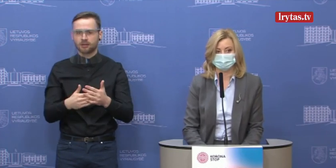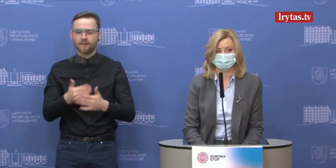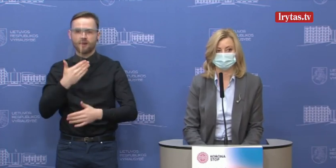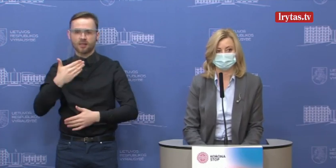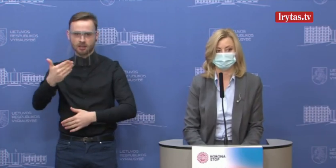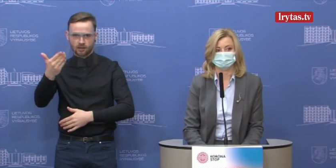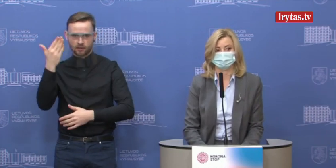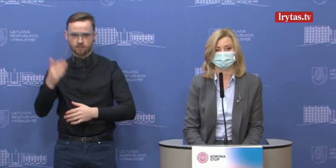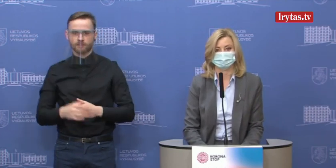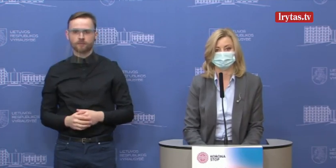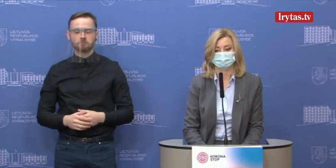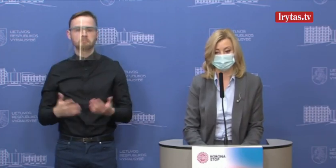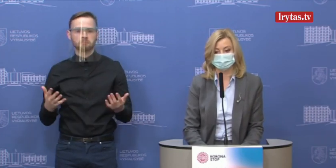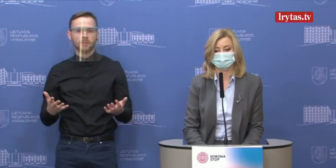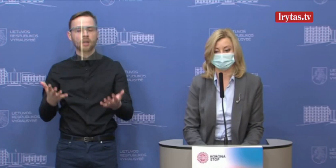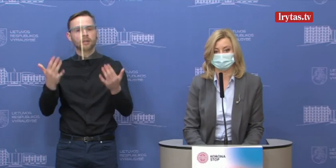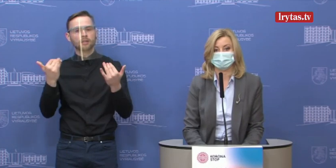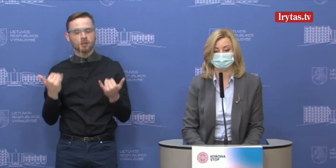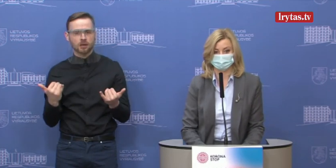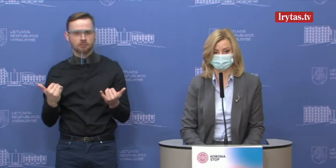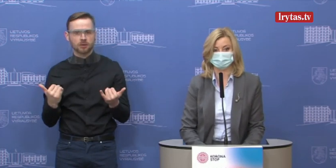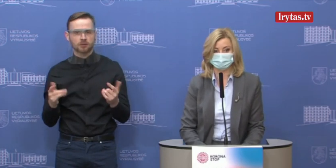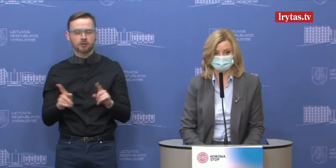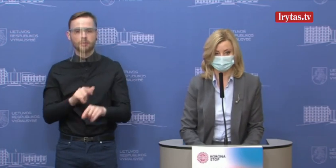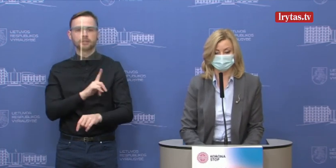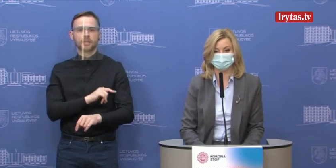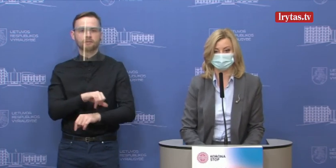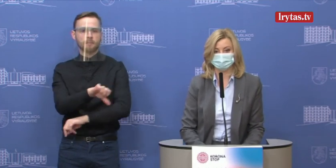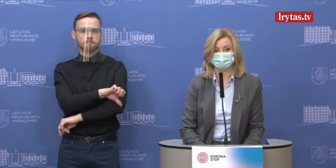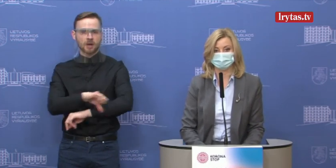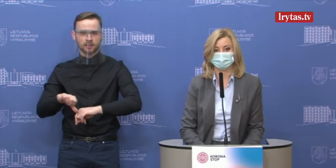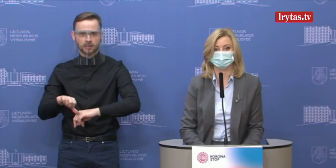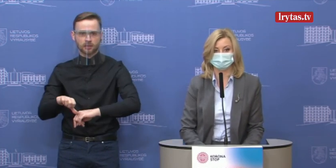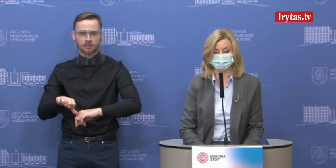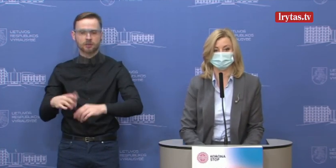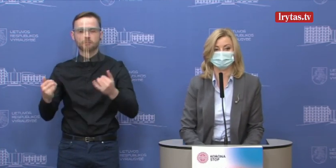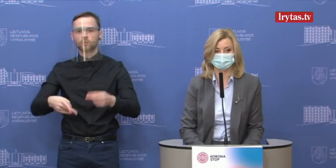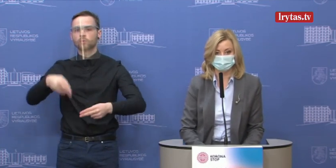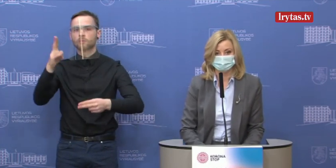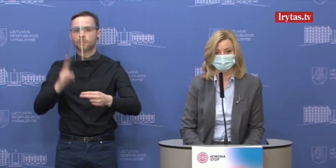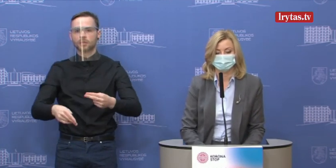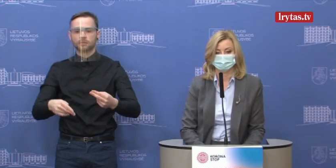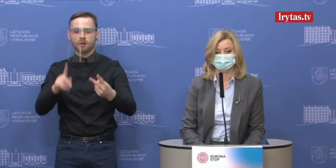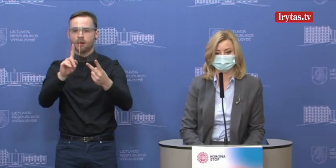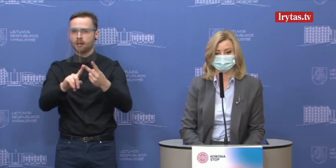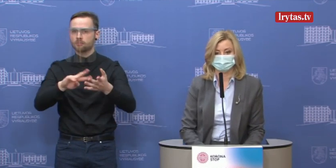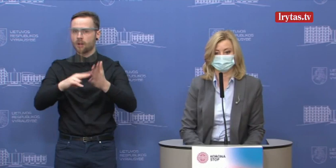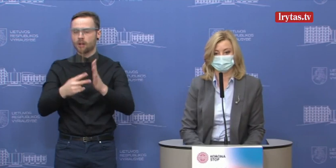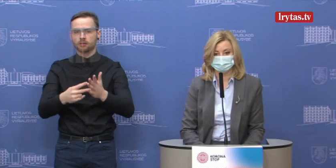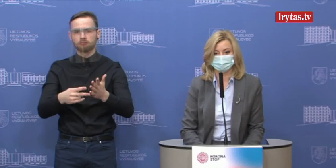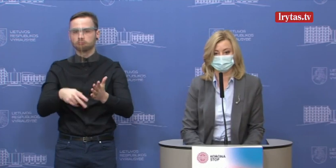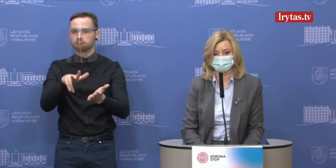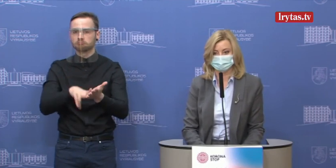Todėl vykti visais, jinai yra ir Latvijos pasienyje, kitokio sprendimo kol kas nėra, nors